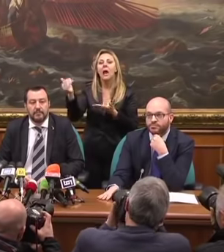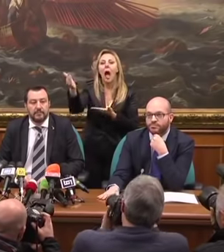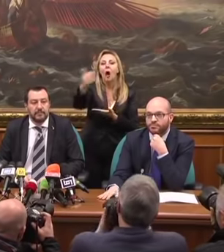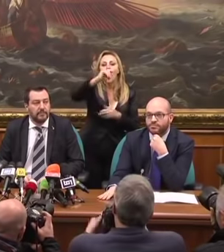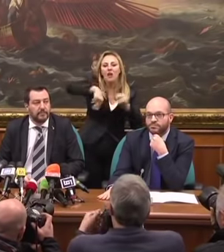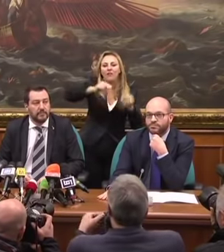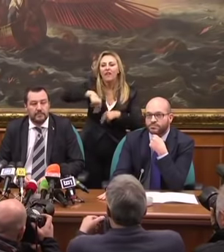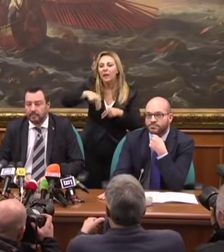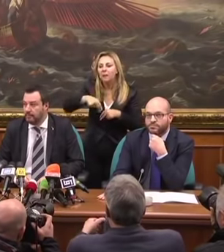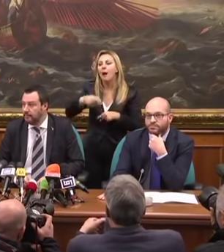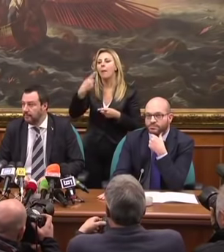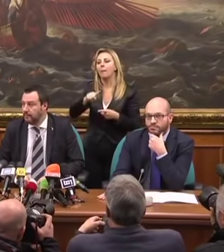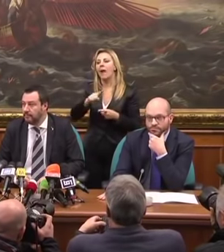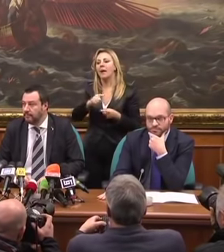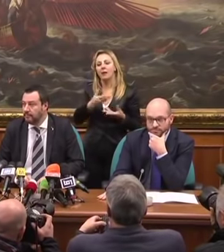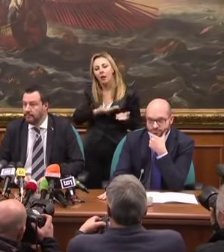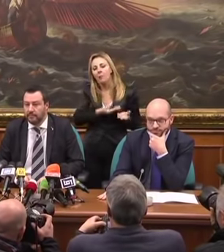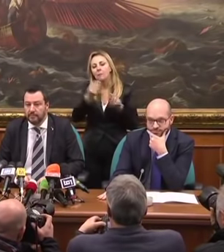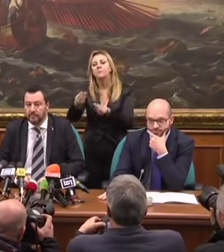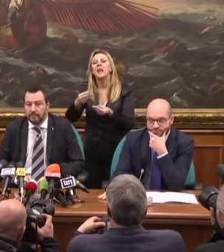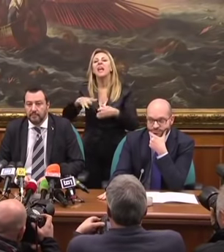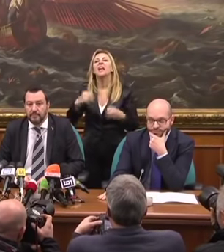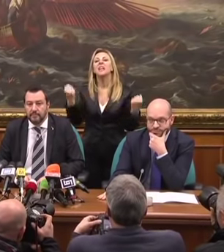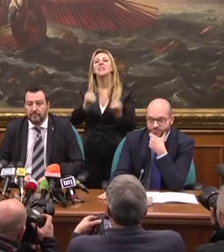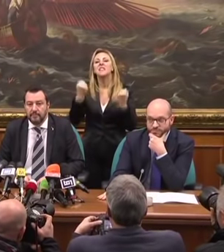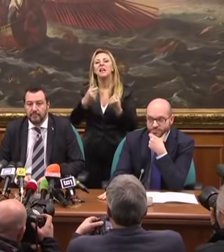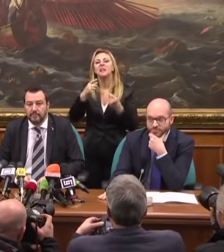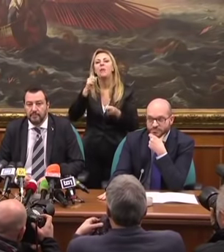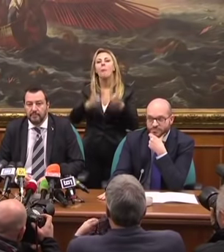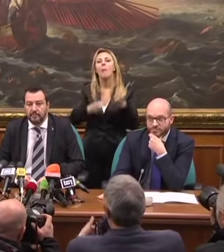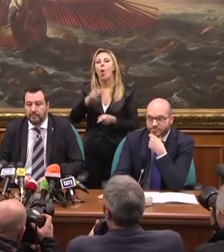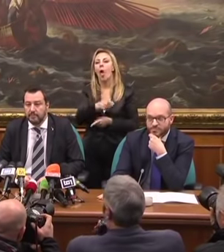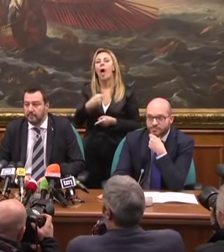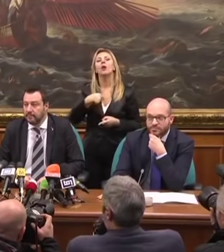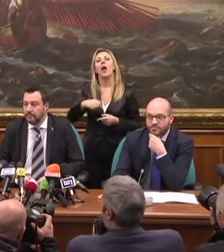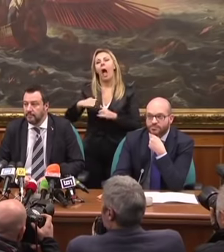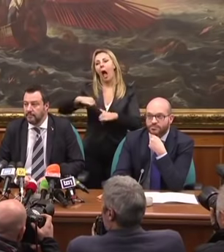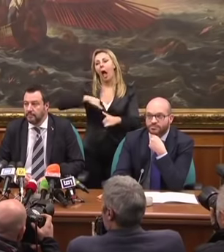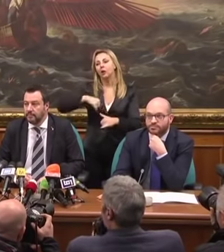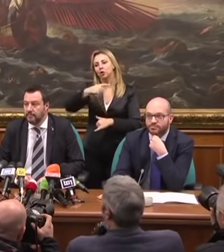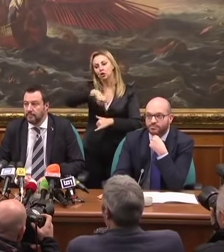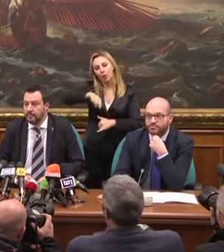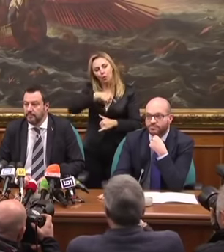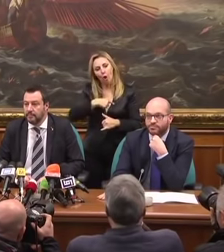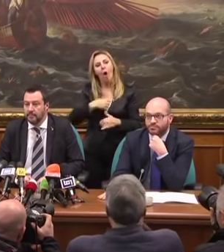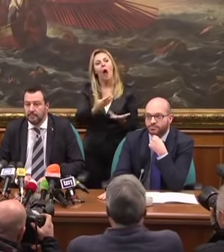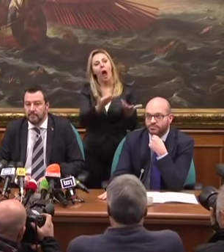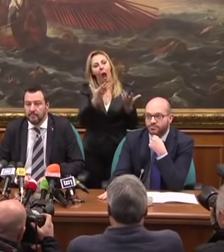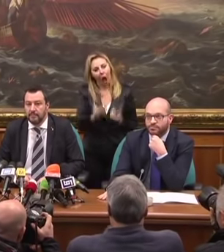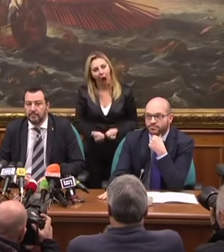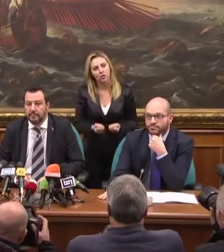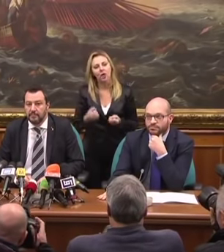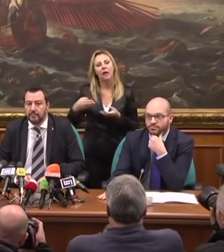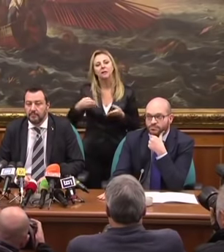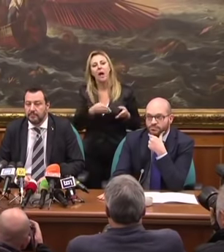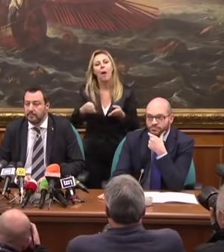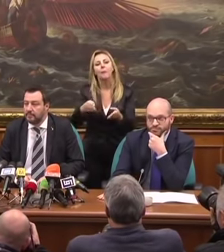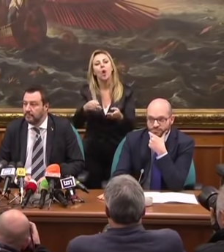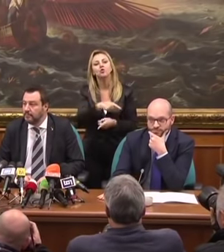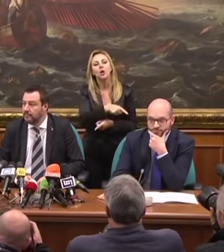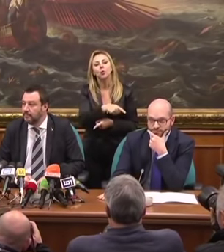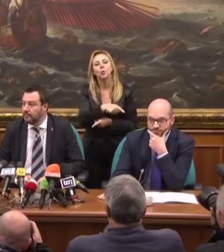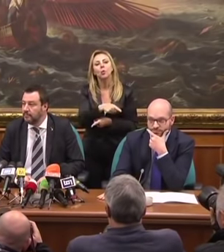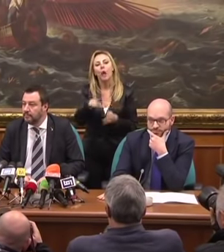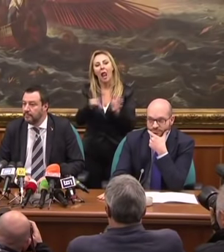un'iniziativa analoga di Iniziativa Popolare. Anticipando che noi accoglieremo nell'iter legislativo tutte le migliori